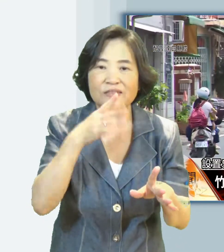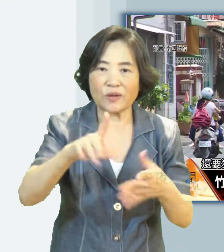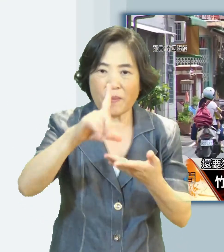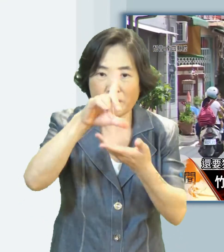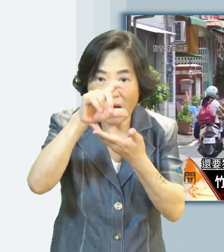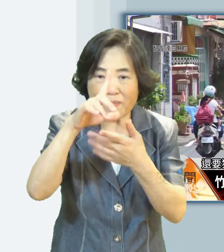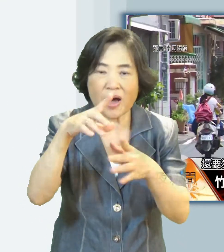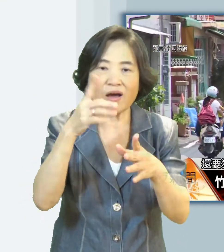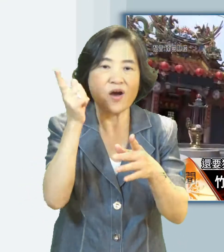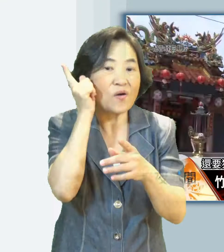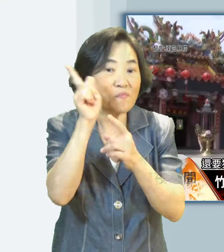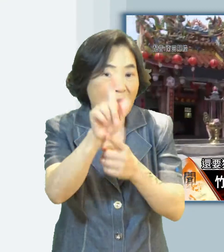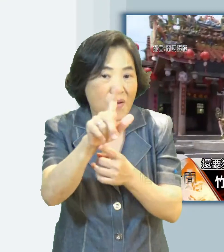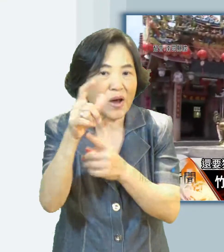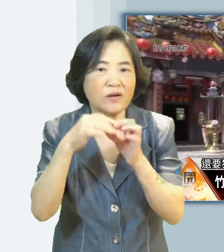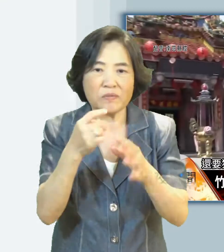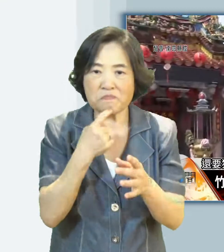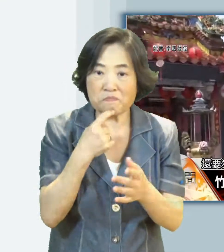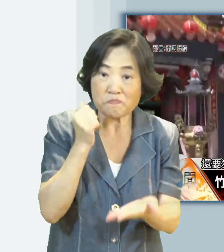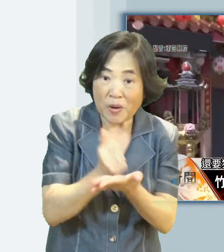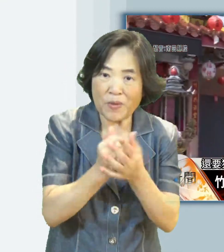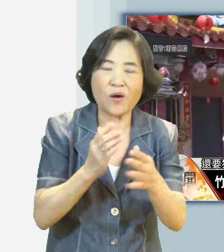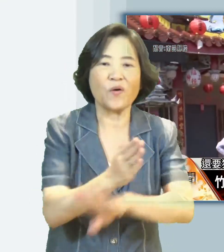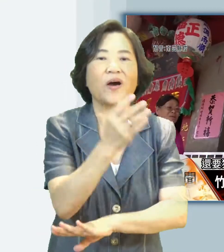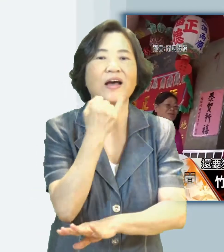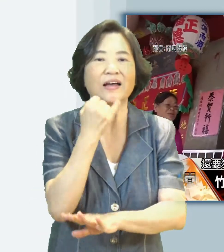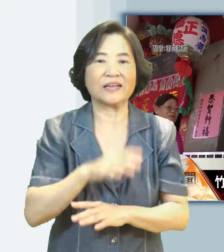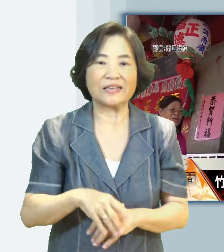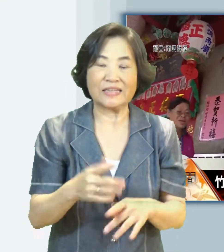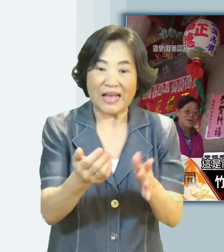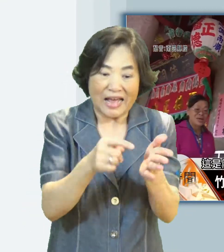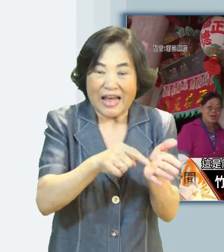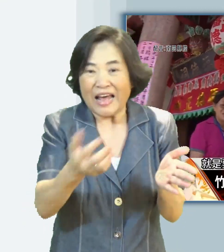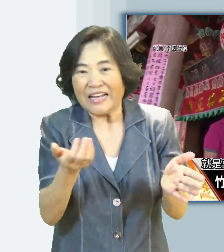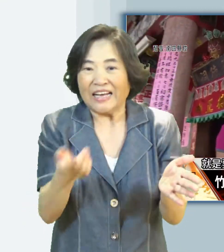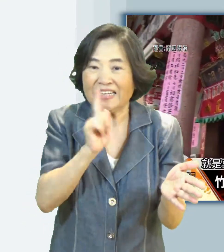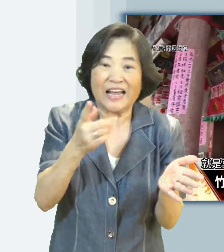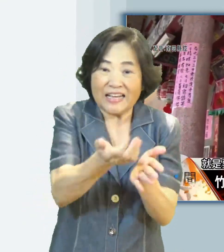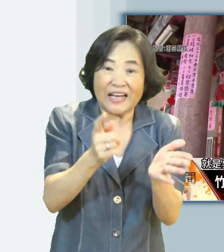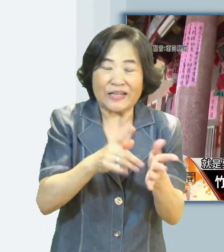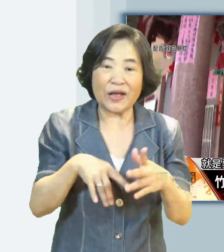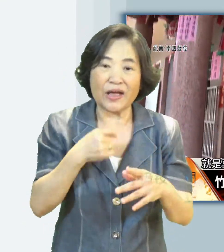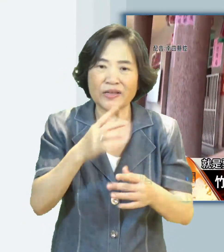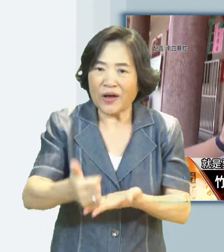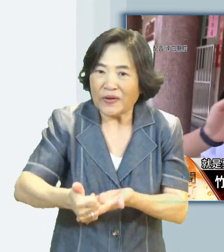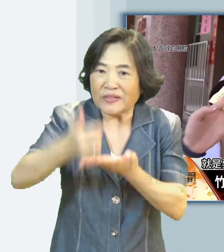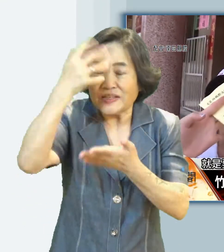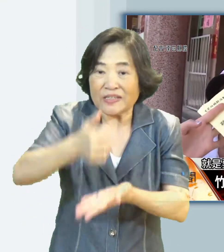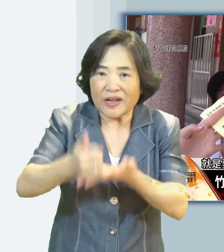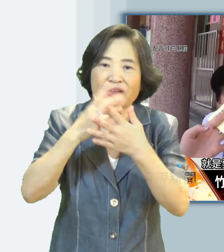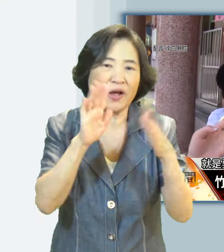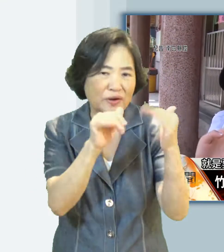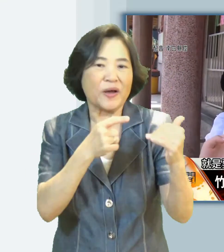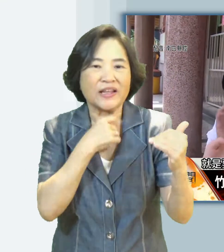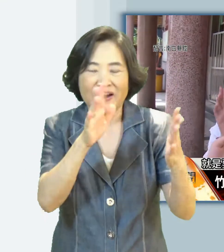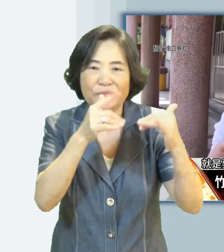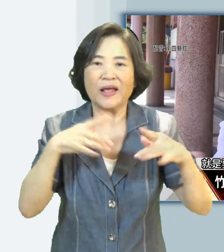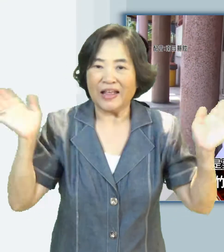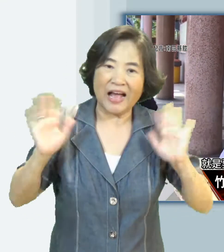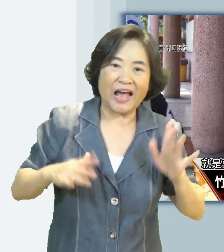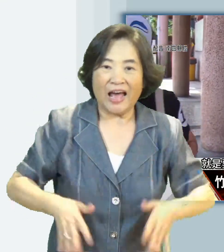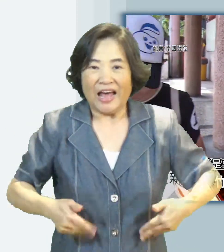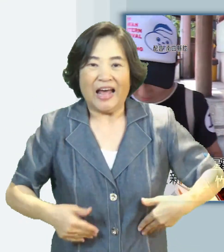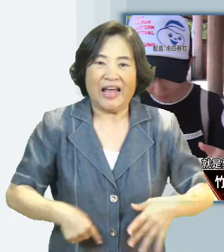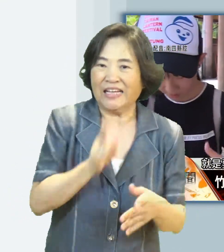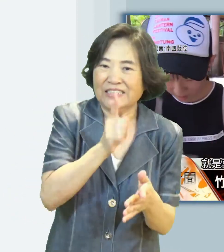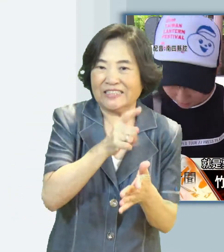卡点，还有团撮团量的人做的双果馆。 就是刚刚那个， 就是刚刚那个，就是要 有礼貌， 要有